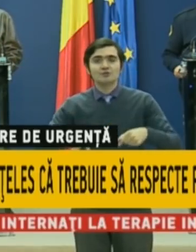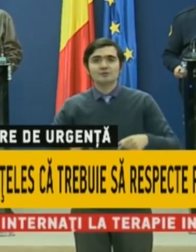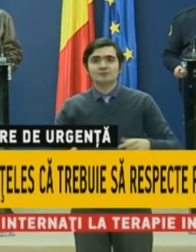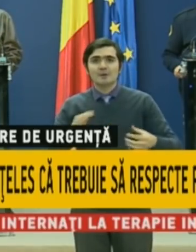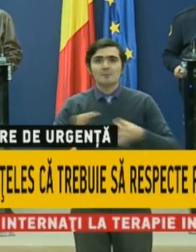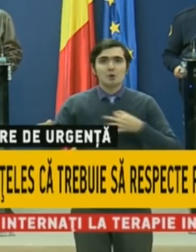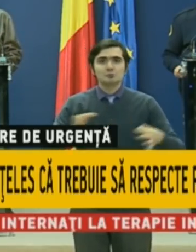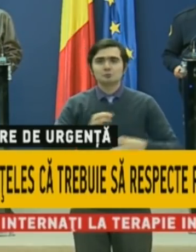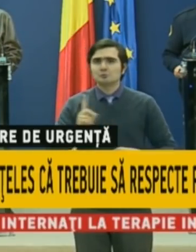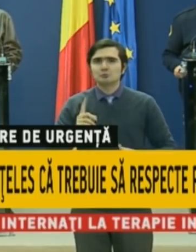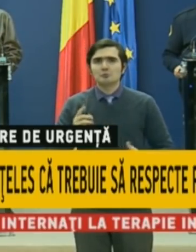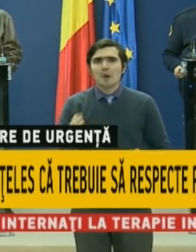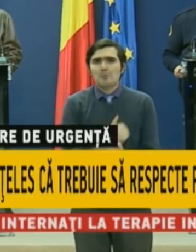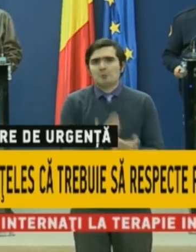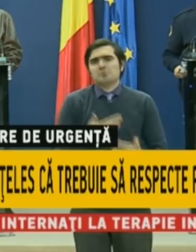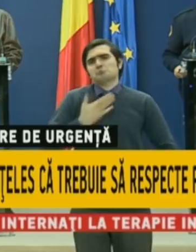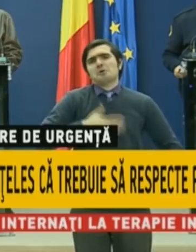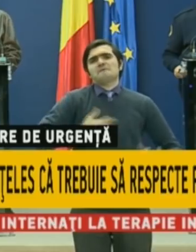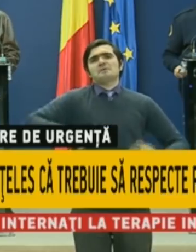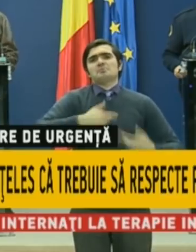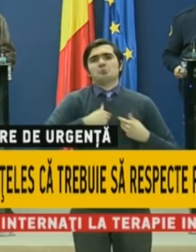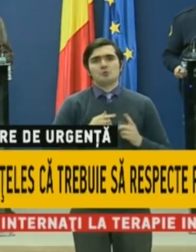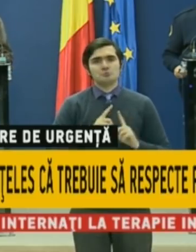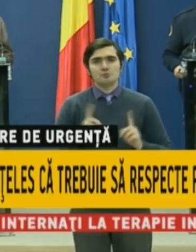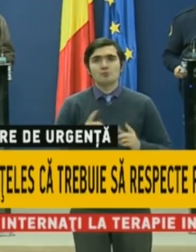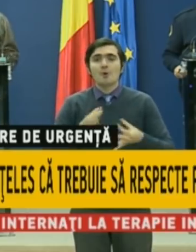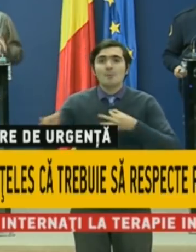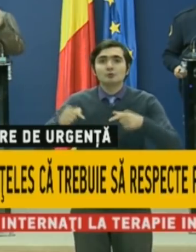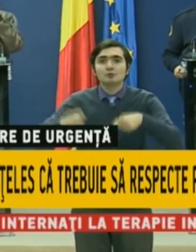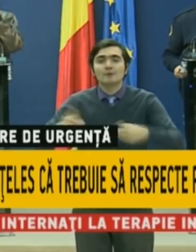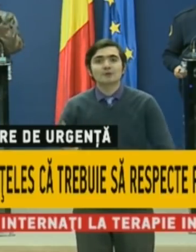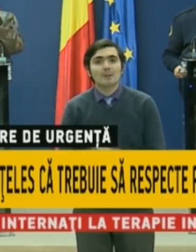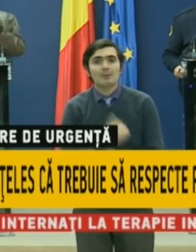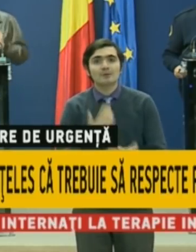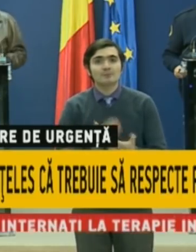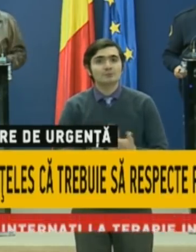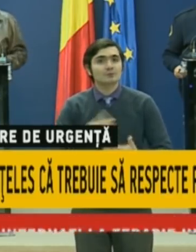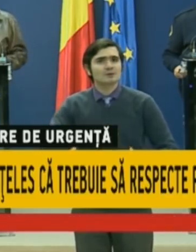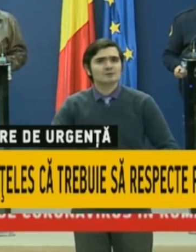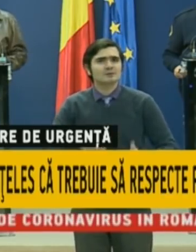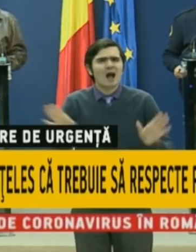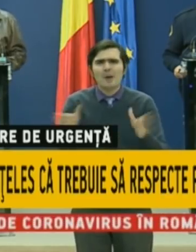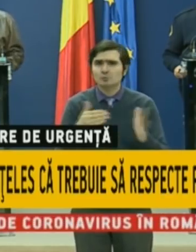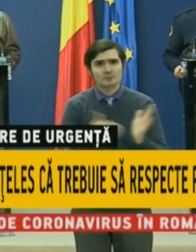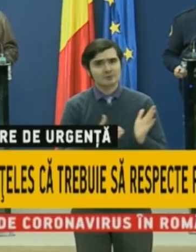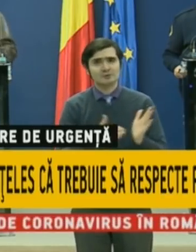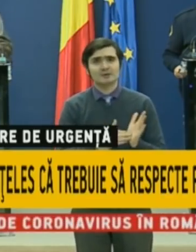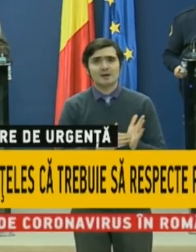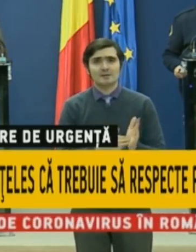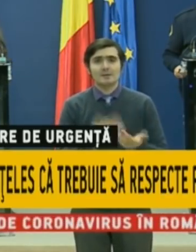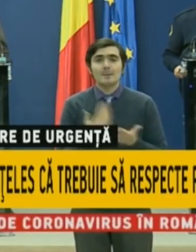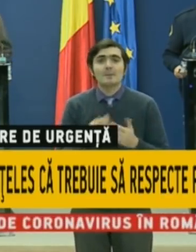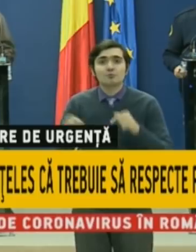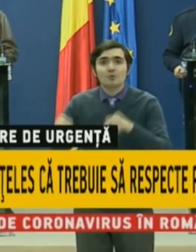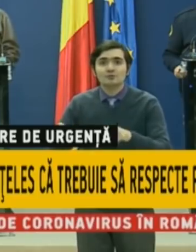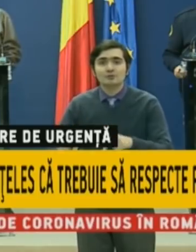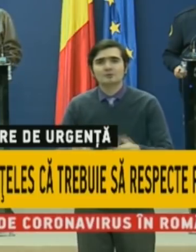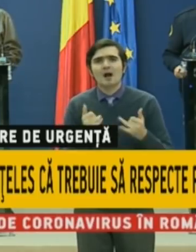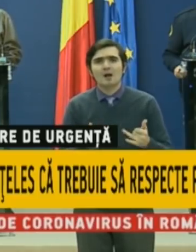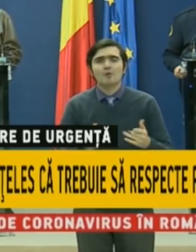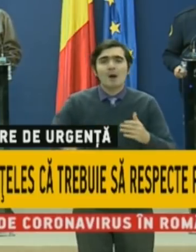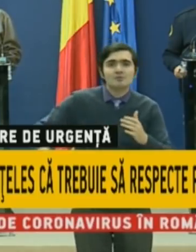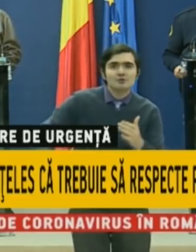luate pentru că așa ne dorim noi. Sunt luate pentru că sunt absolut necesare. Tocmai de aceea fac